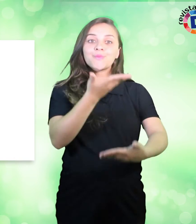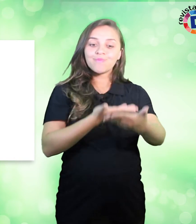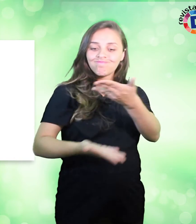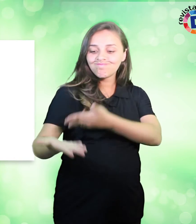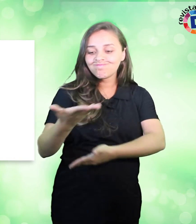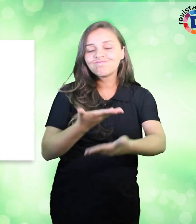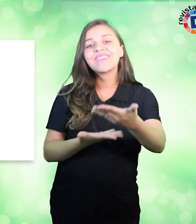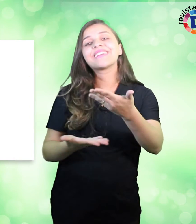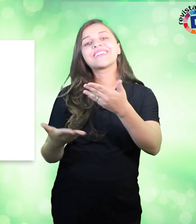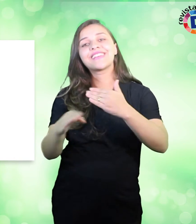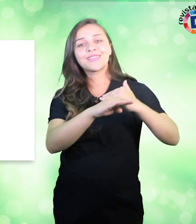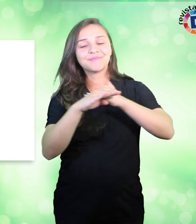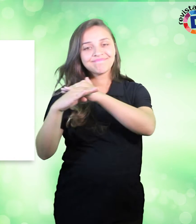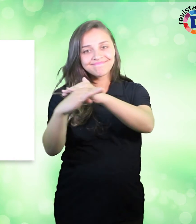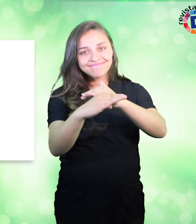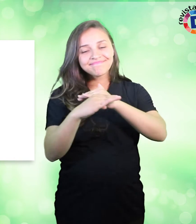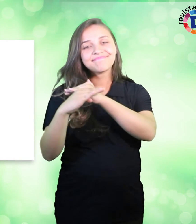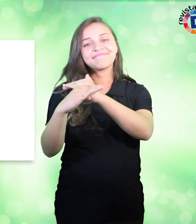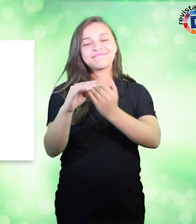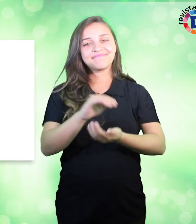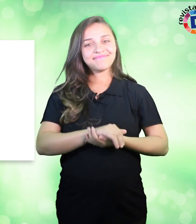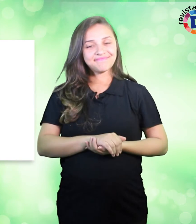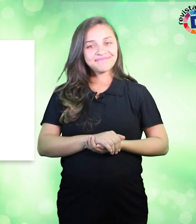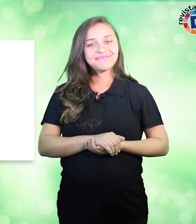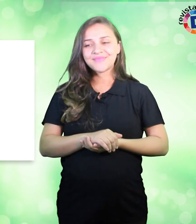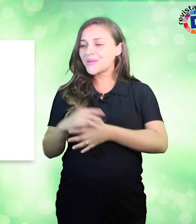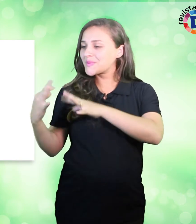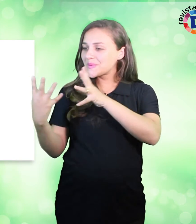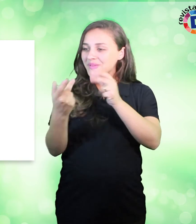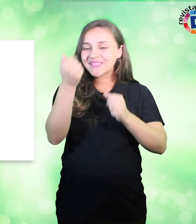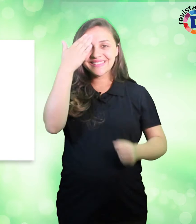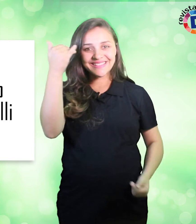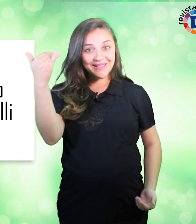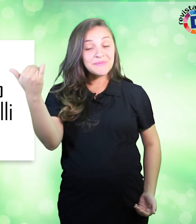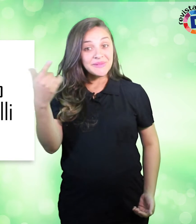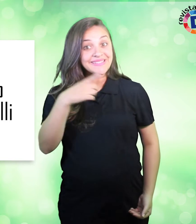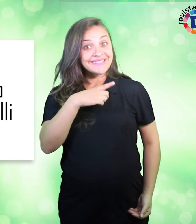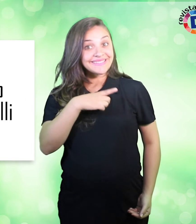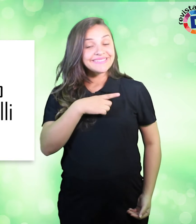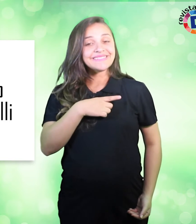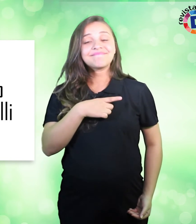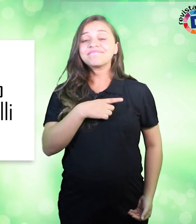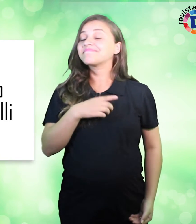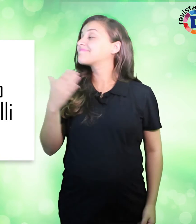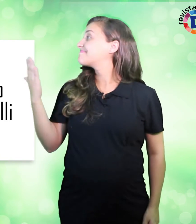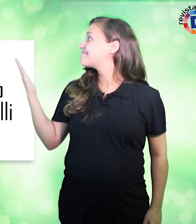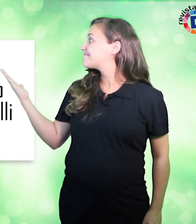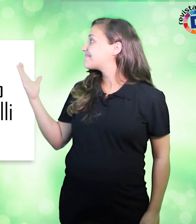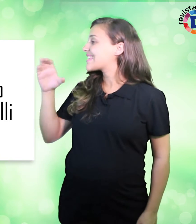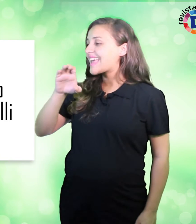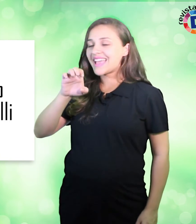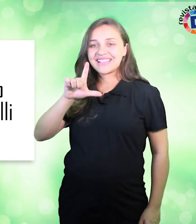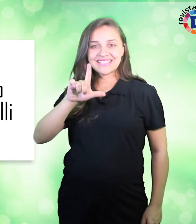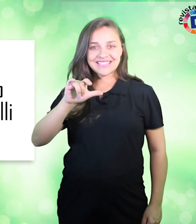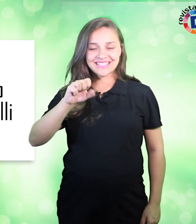solidariedade. Além deles, o apresentador Celso Portioli e a jornalista Karen